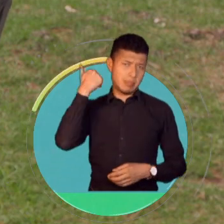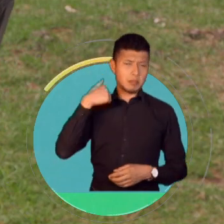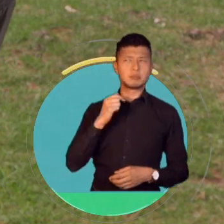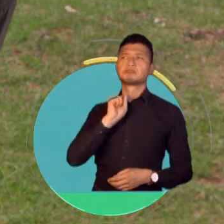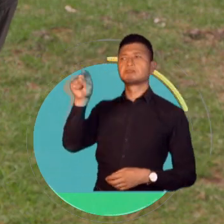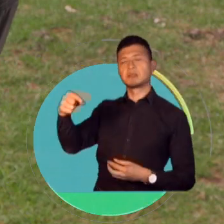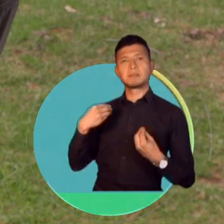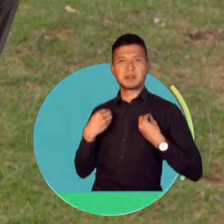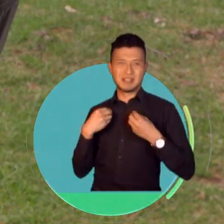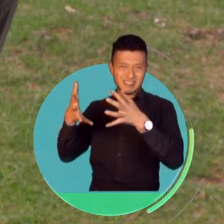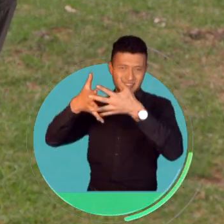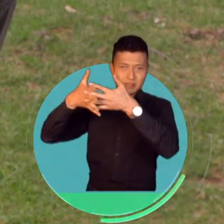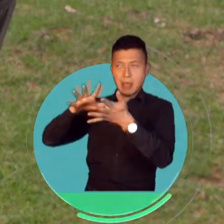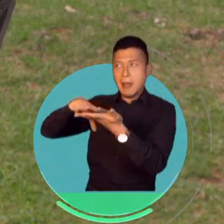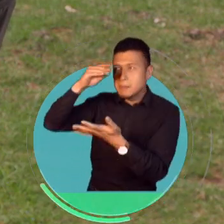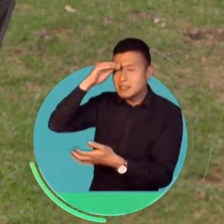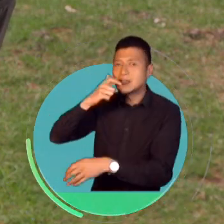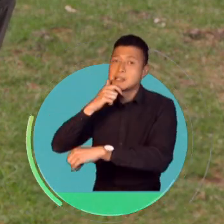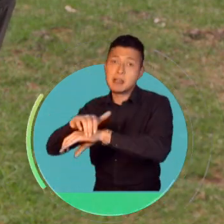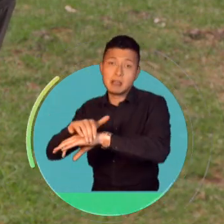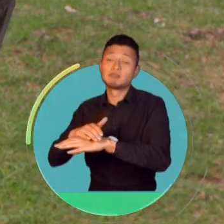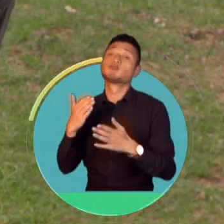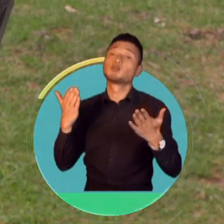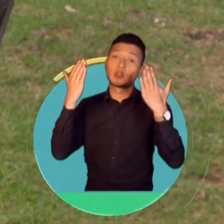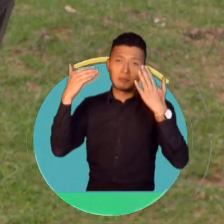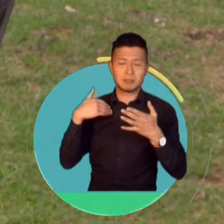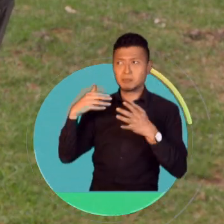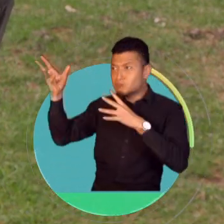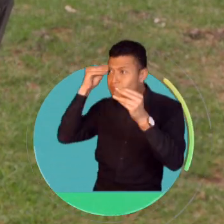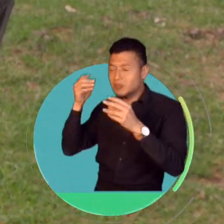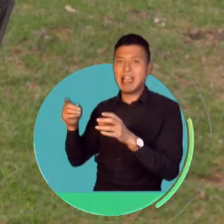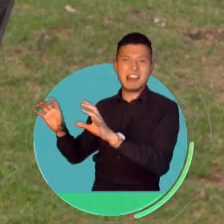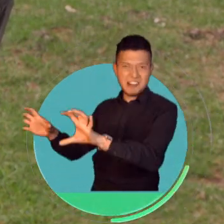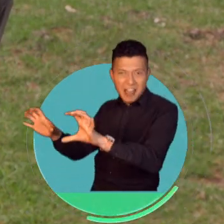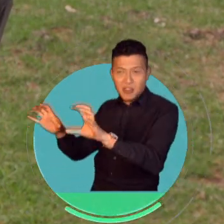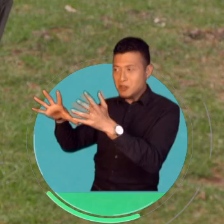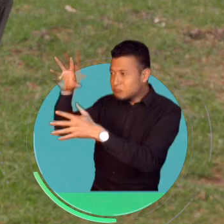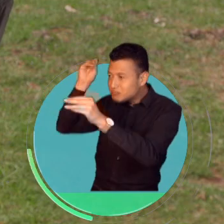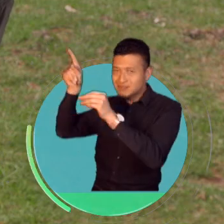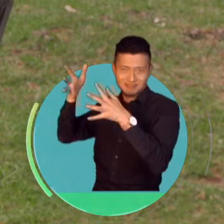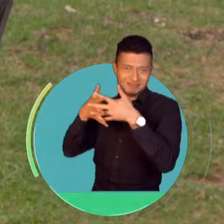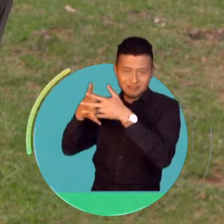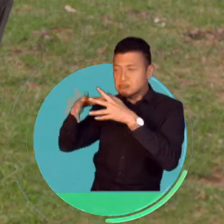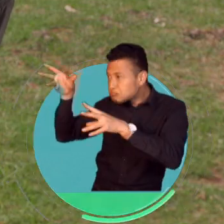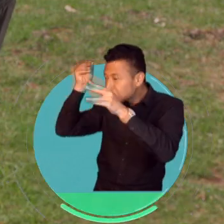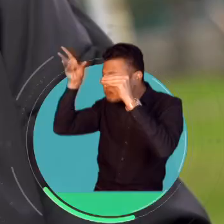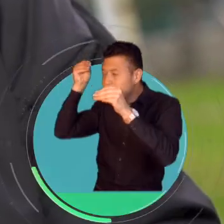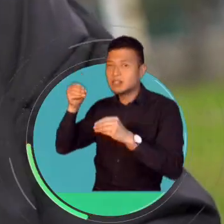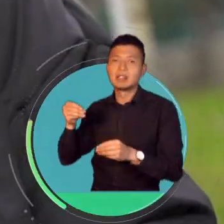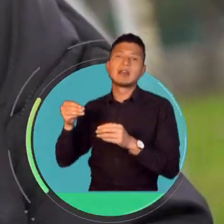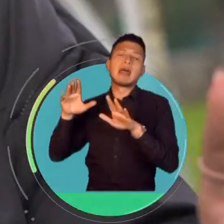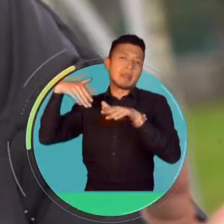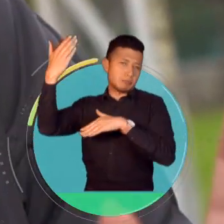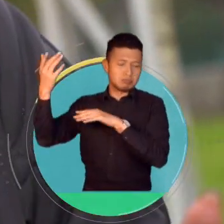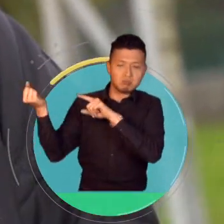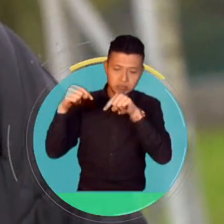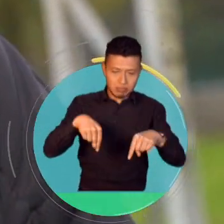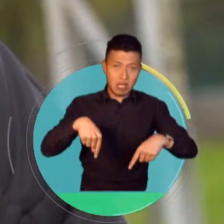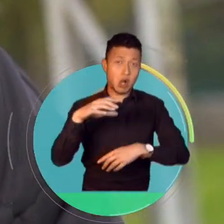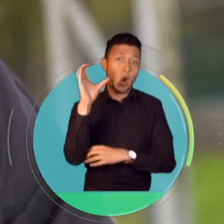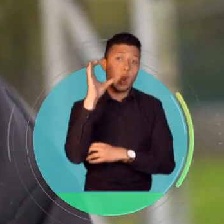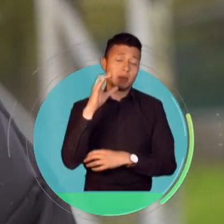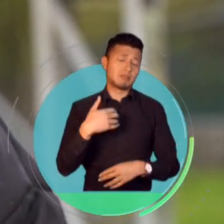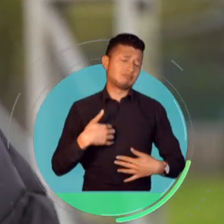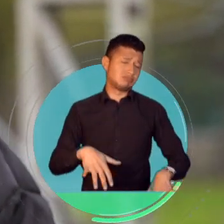en Estados Unidos para aprender inglés me sirvió muchísimo porque aprendí radio también allá en Estados Unidos después volví aquí a Colombia ha sido increíble